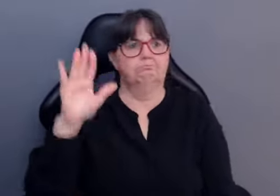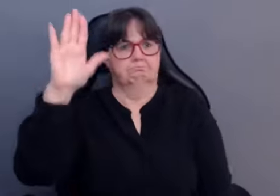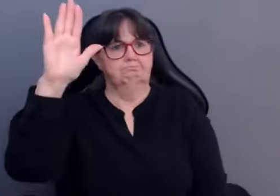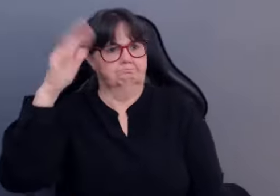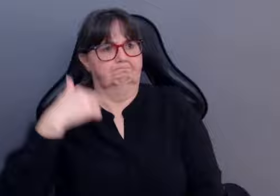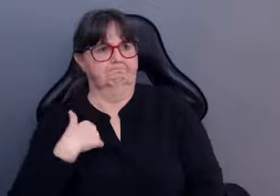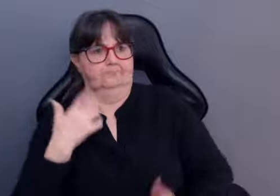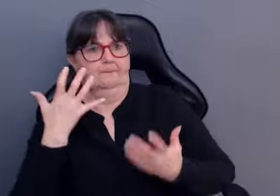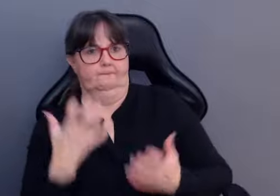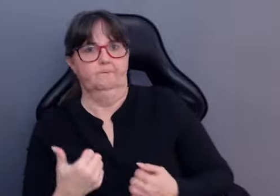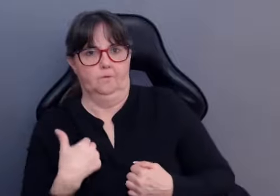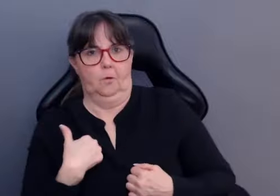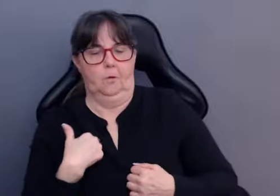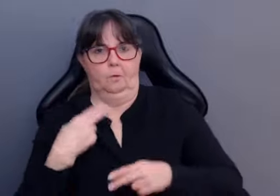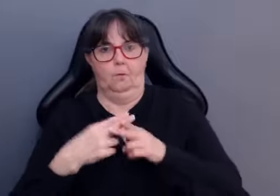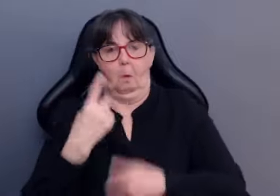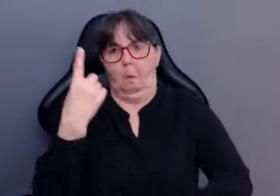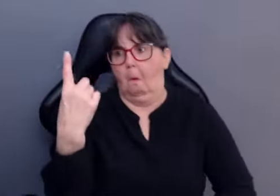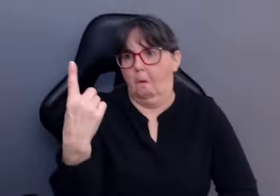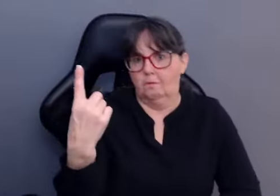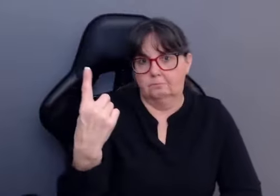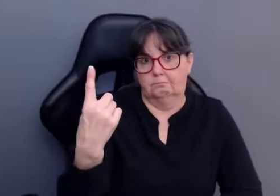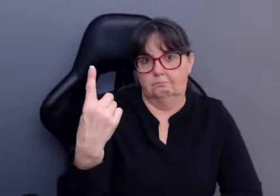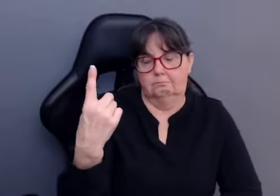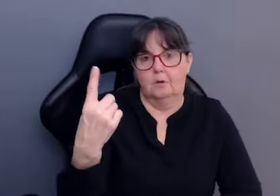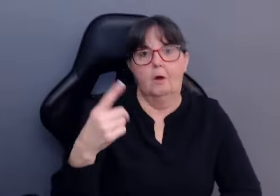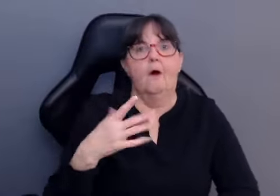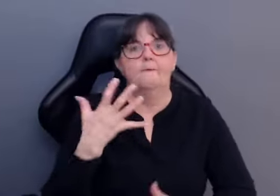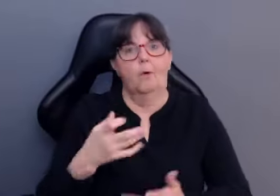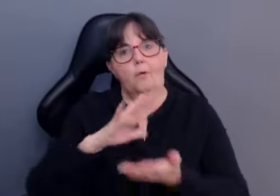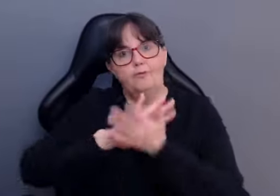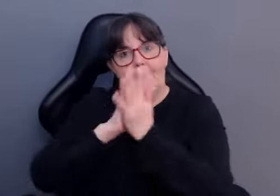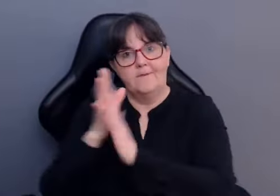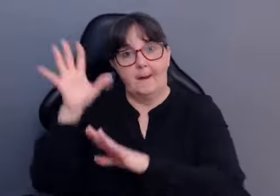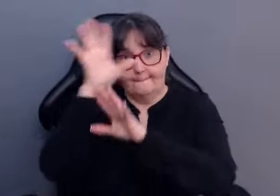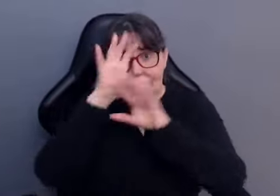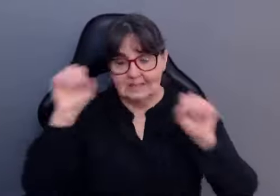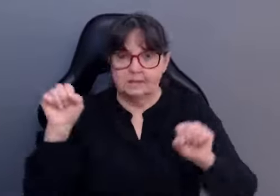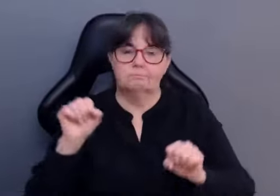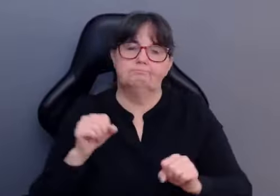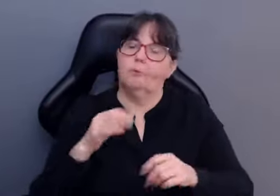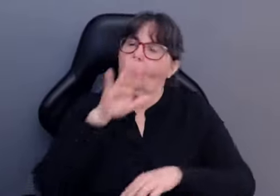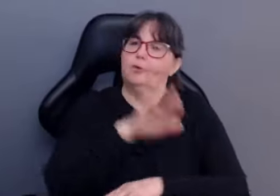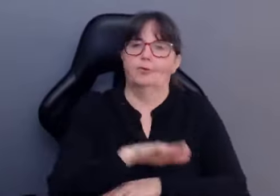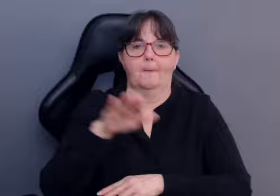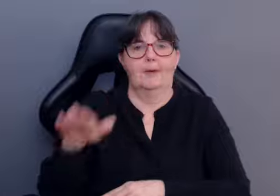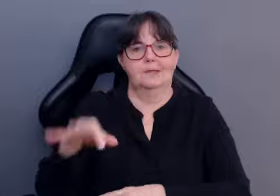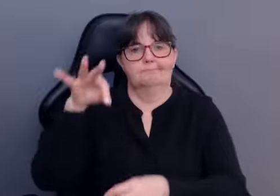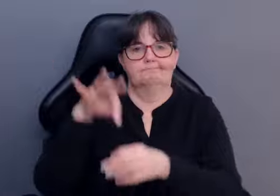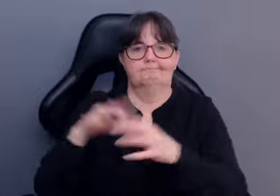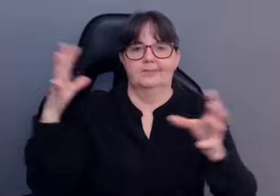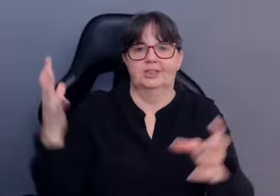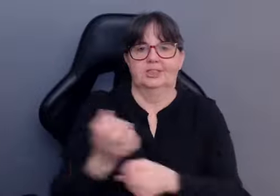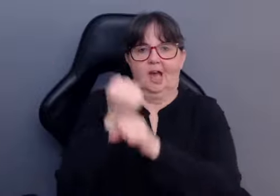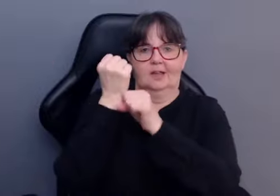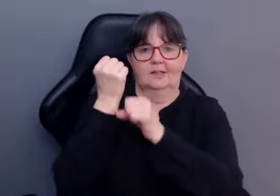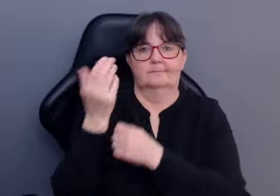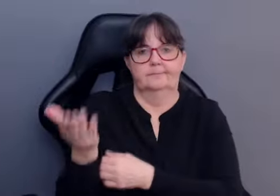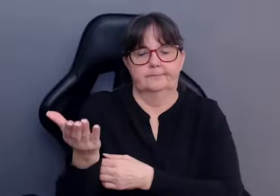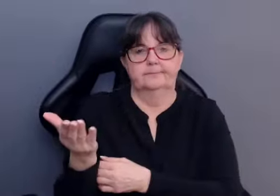accepte d'être mis en candidature à la présidence, il est déclaré élu par acclamation par le